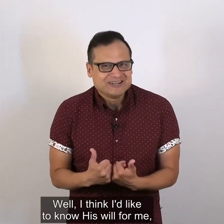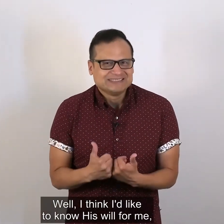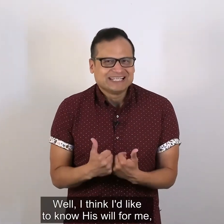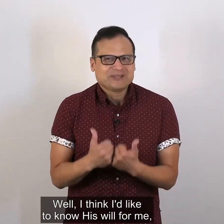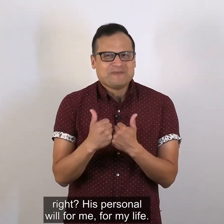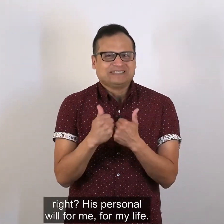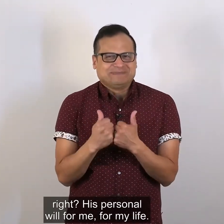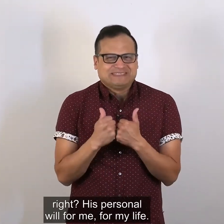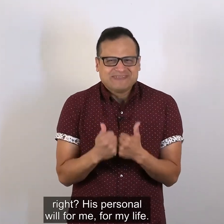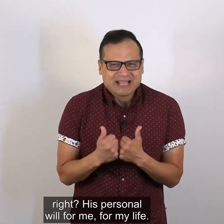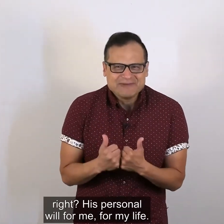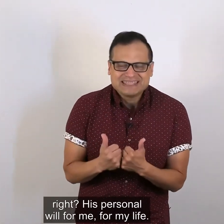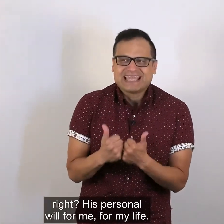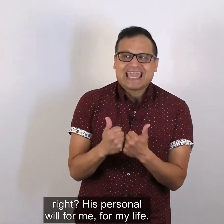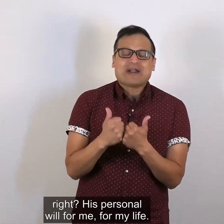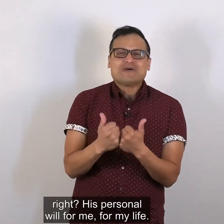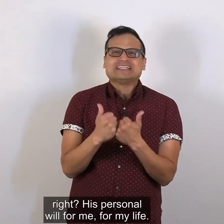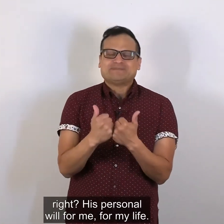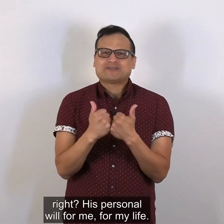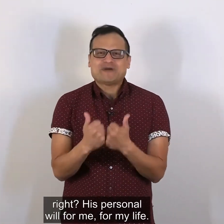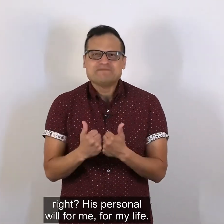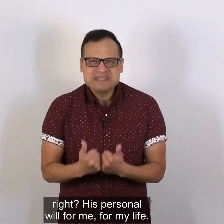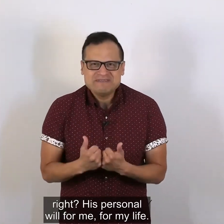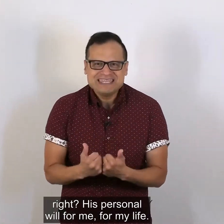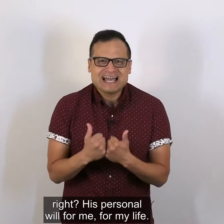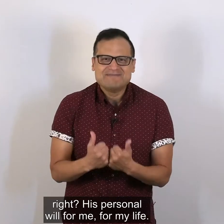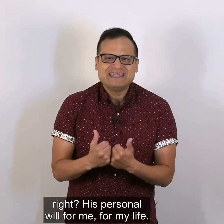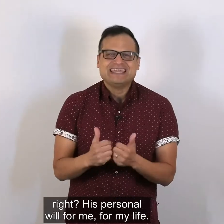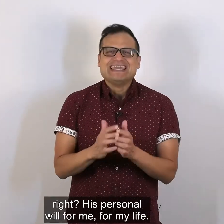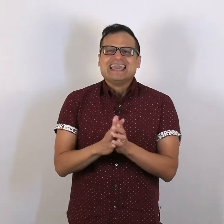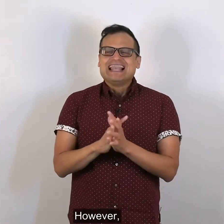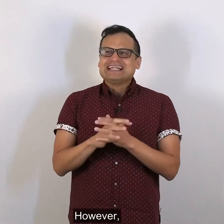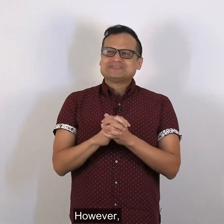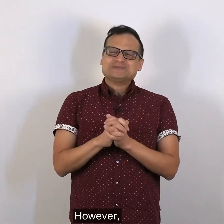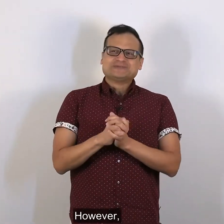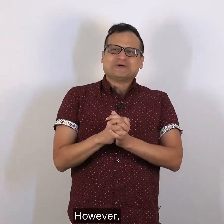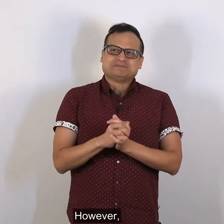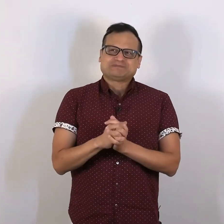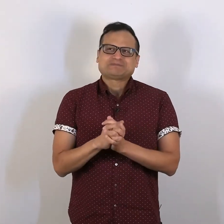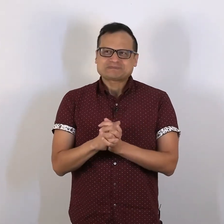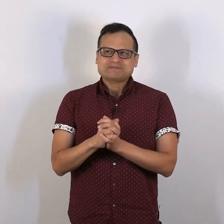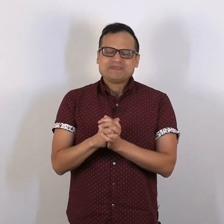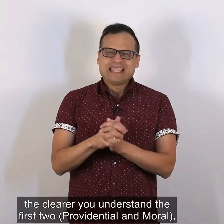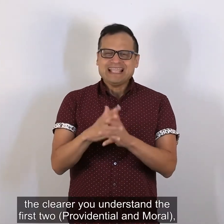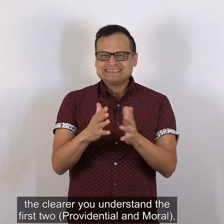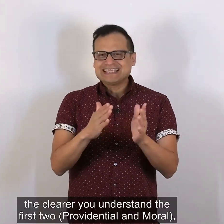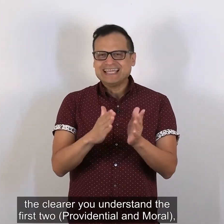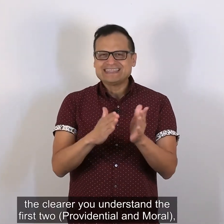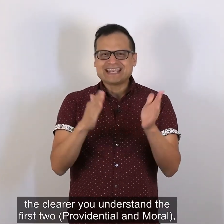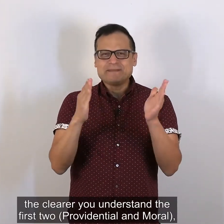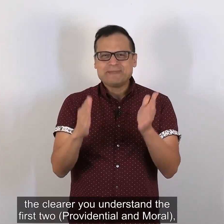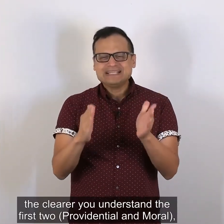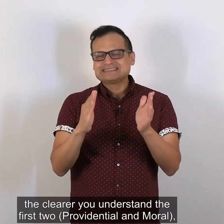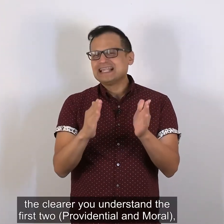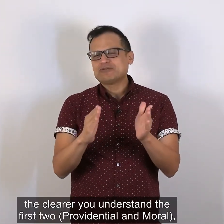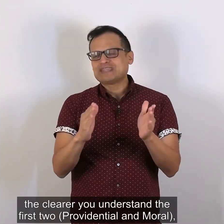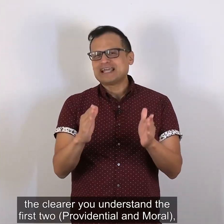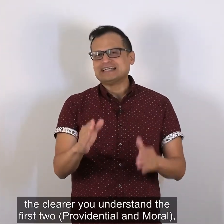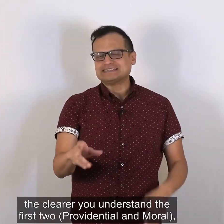es cierto? Más específicamente, ¿qué con respecto a mi vida, a mí? El asunto es que entre más claro tengas las